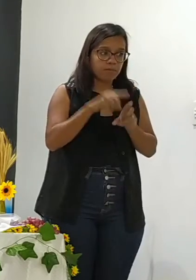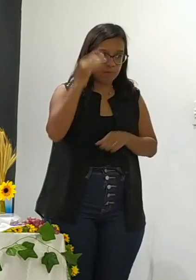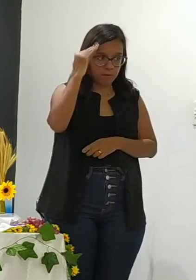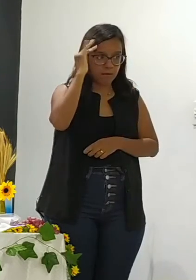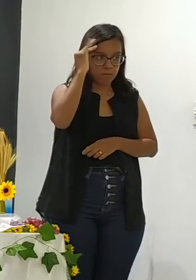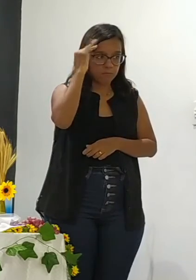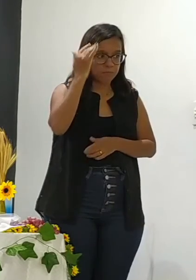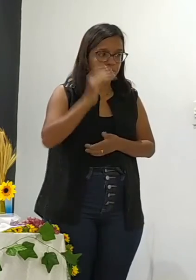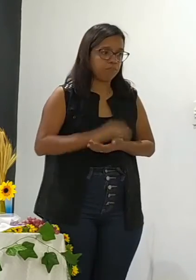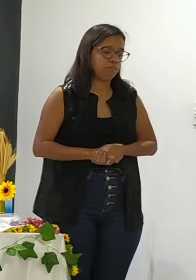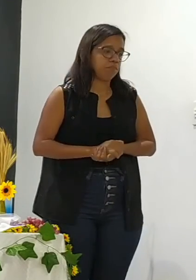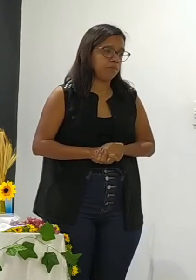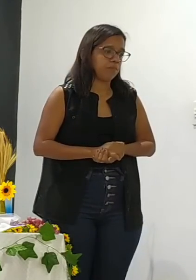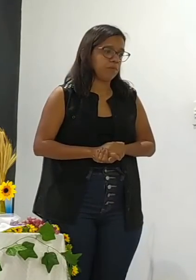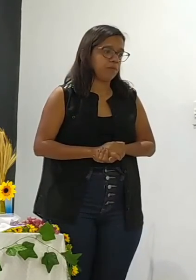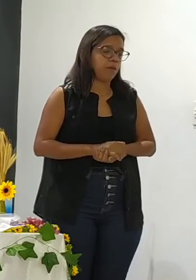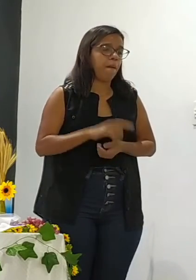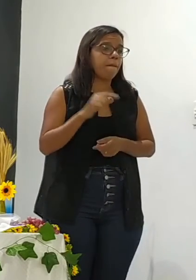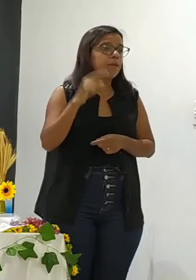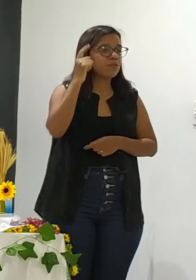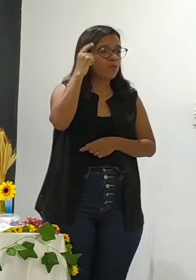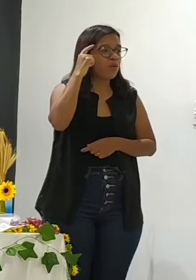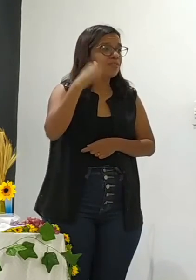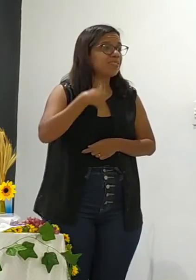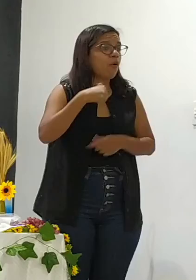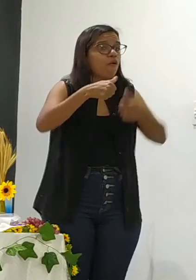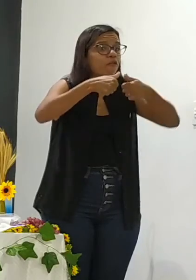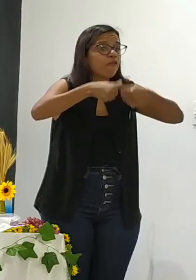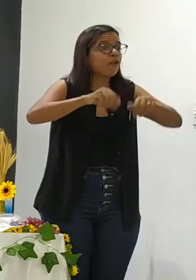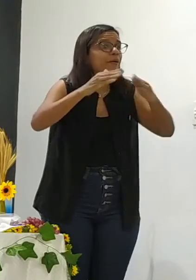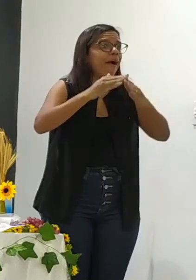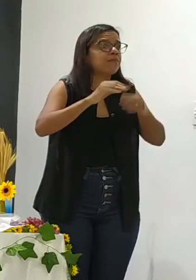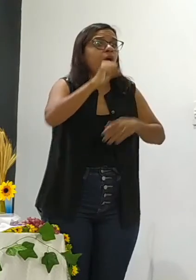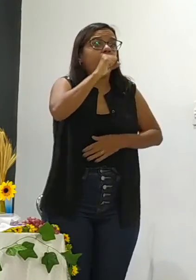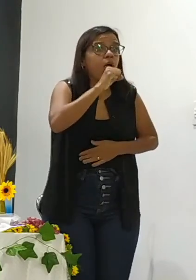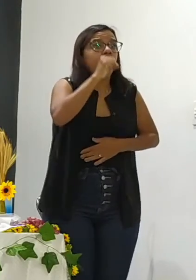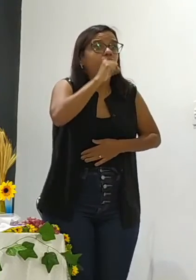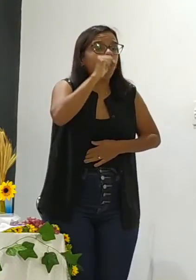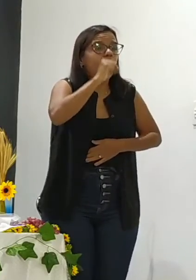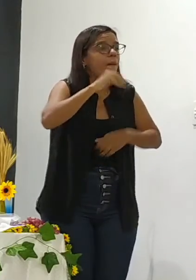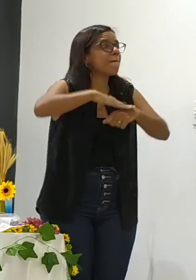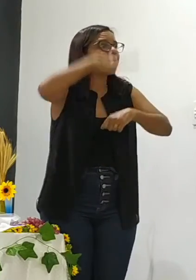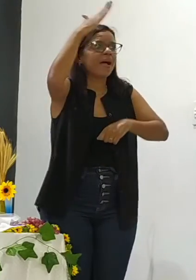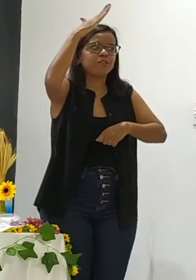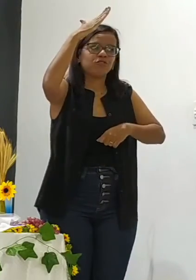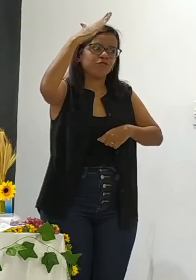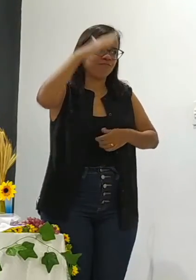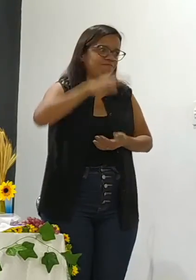entendendo? Mas já pensou se eu fico em casa, vai ficar tossindo mais do que eu estou aqui, querido? Você sabia disso?